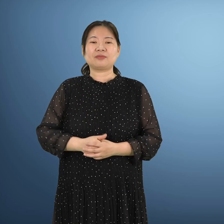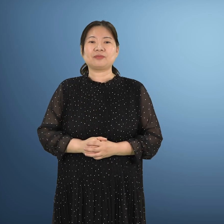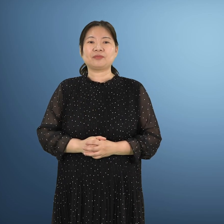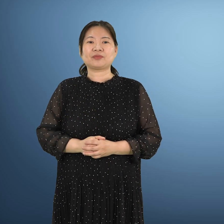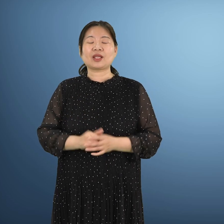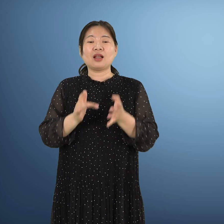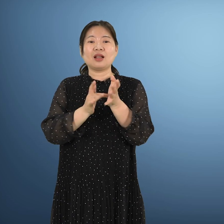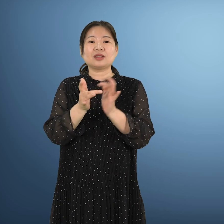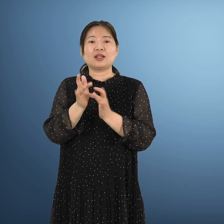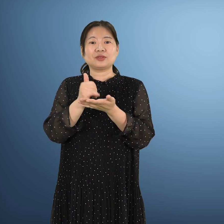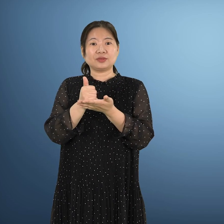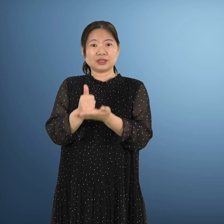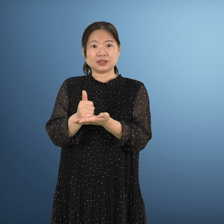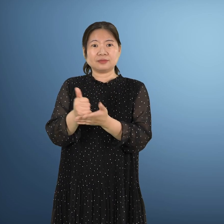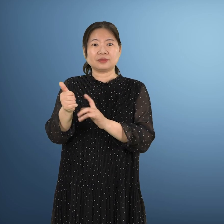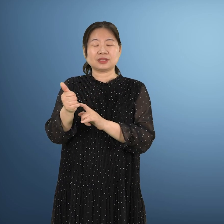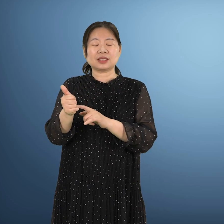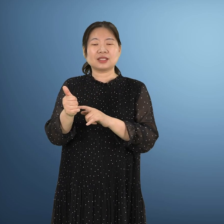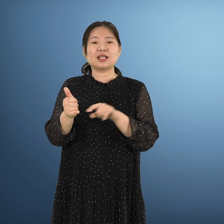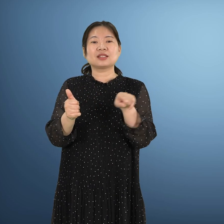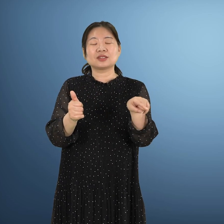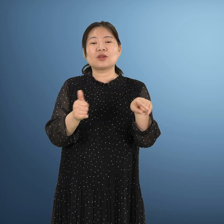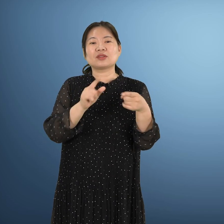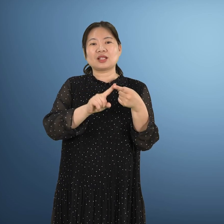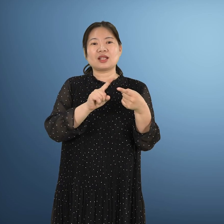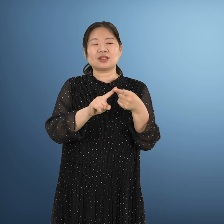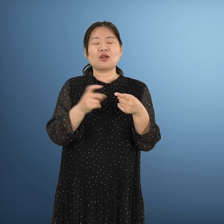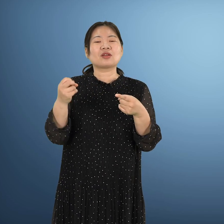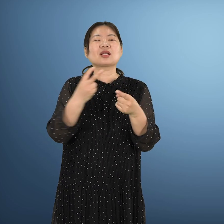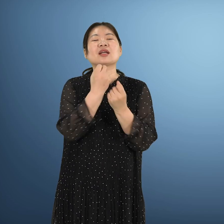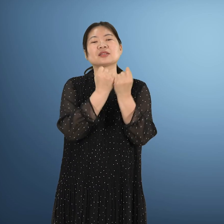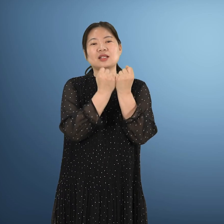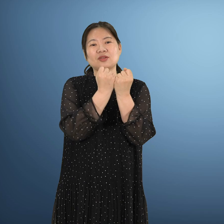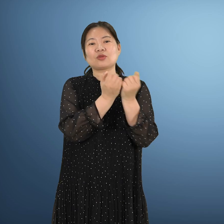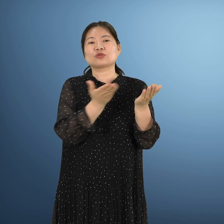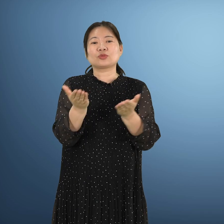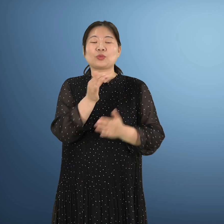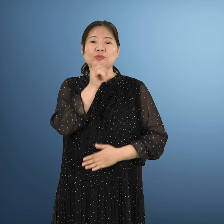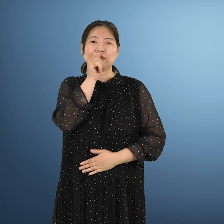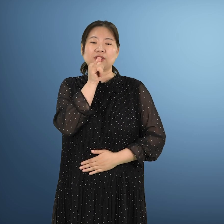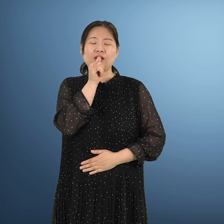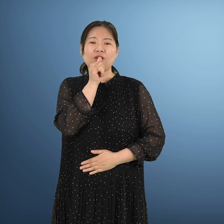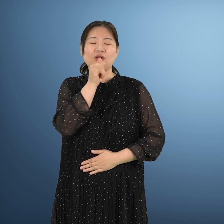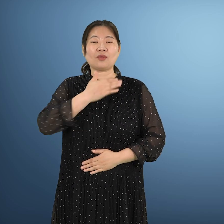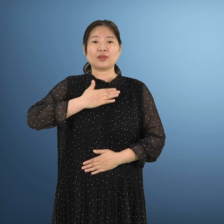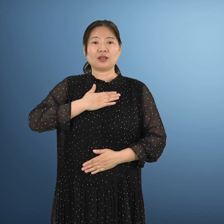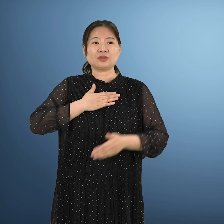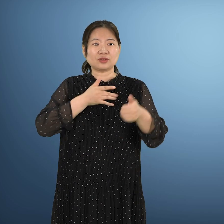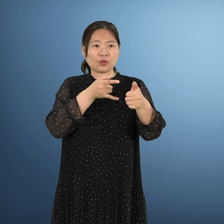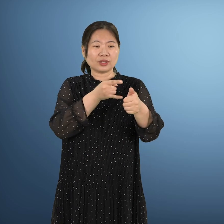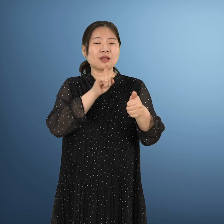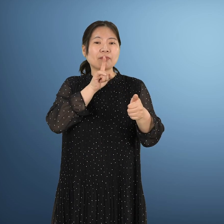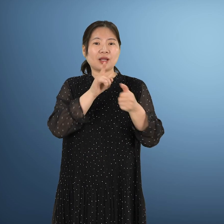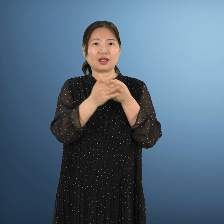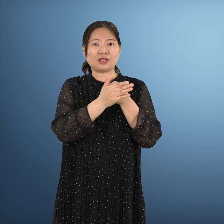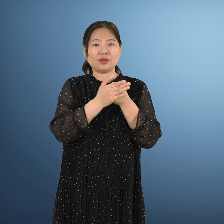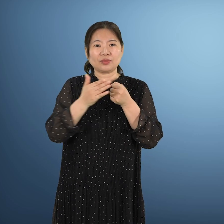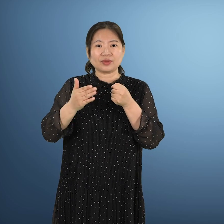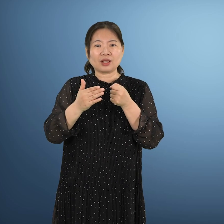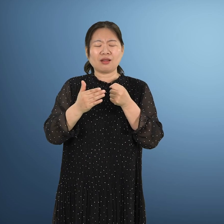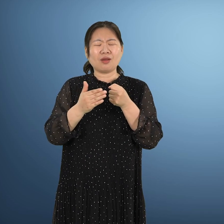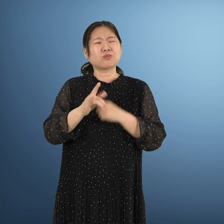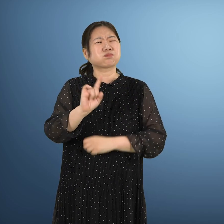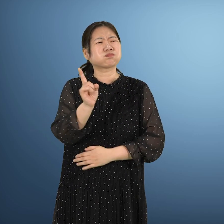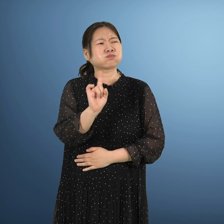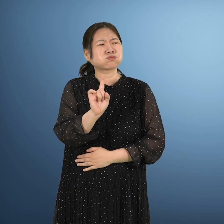그런데 예수님께서 이제 그것을 재해석을 하십니다. 나는 너희에게 이르노니